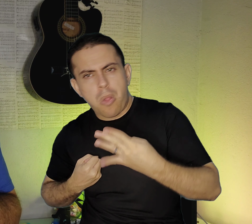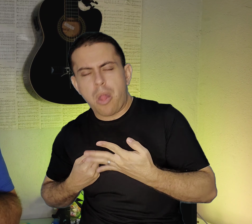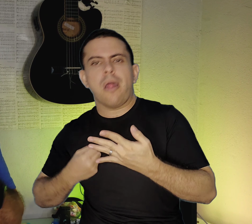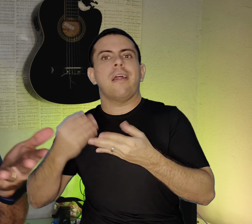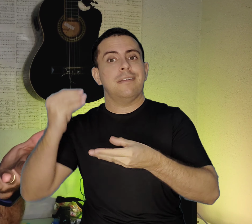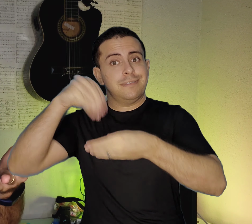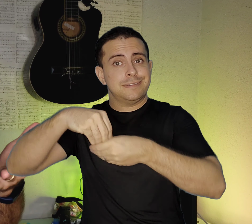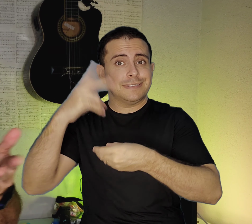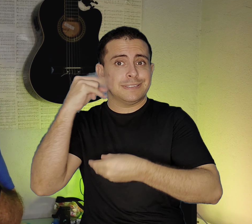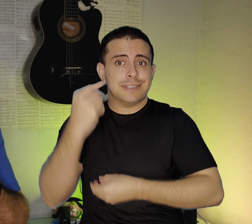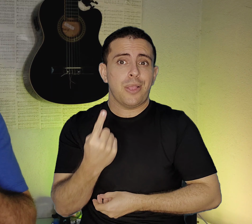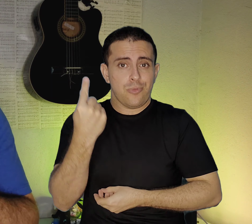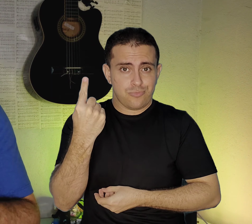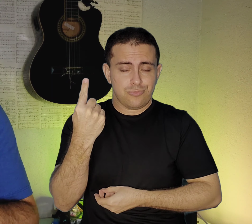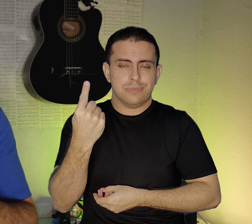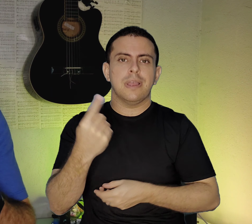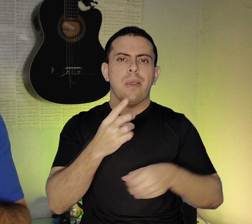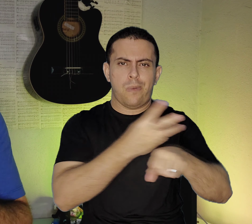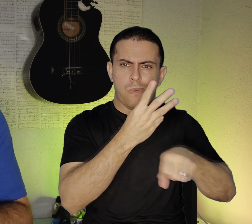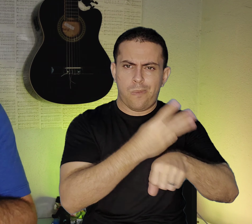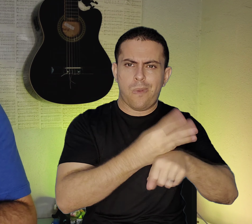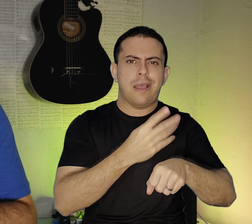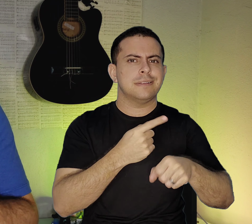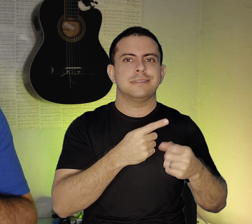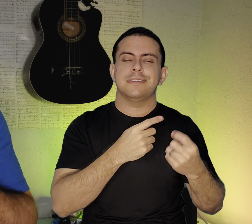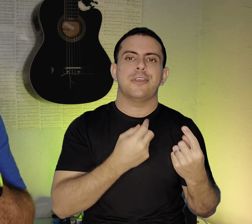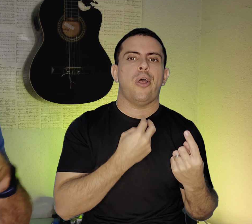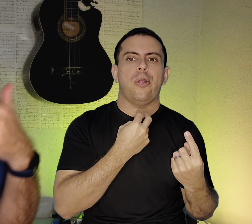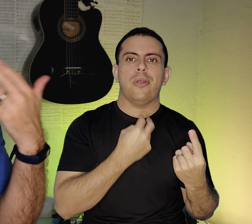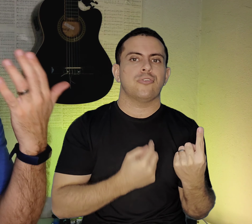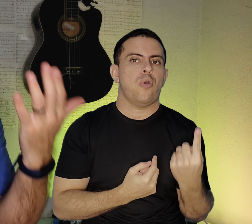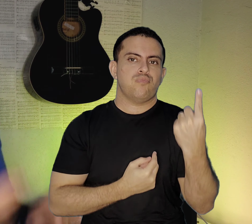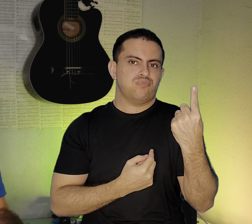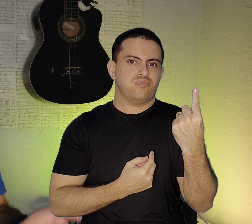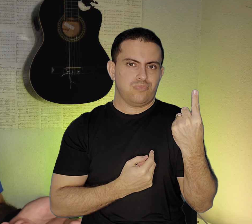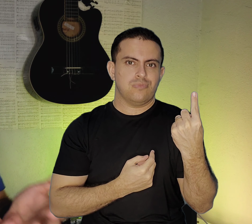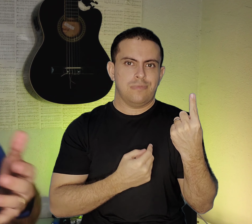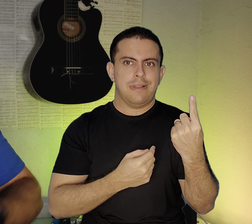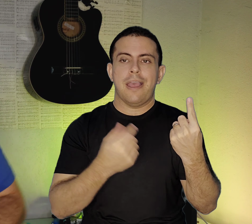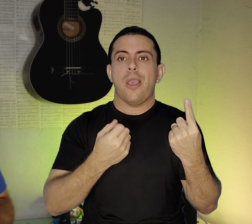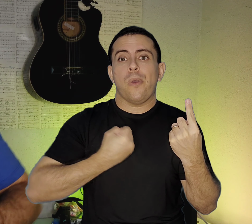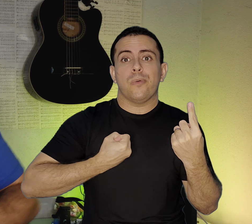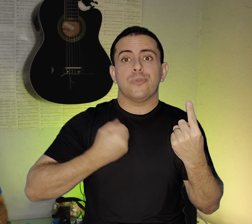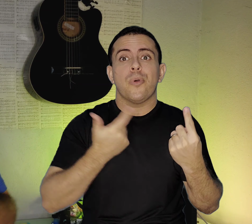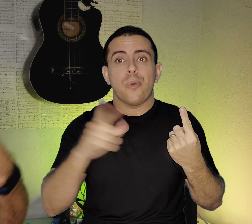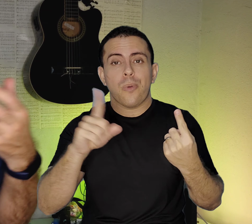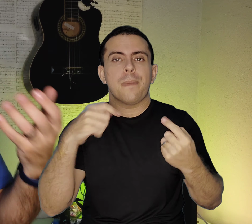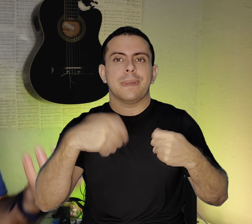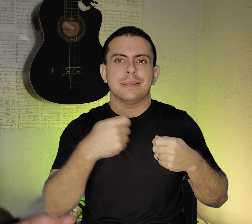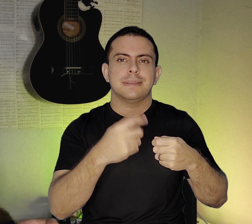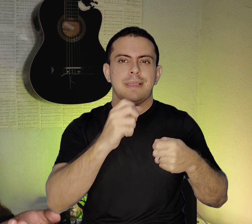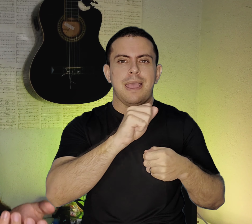aparelho Enquanto no WhatsApp ele só lhe permite um Se você quiser botar outro número, você vai ter que criar